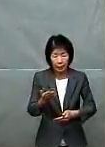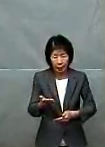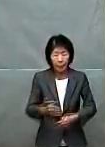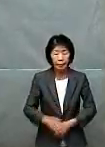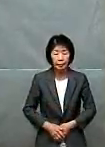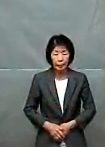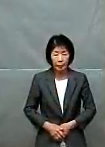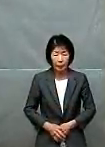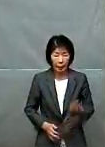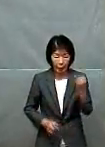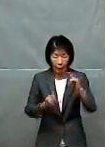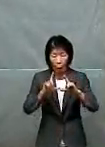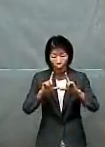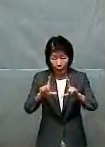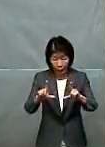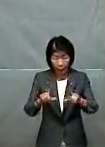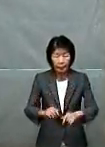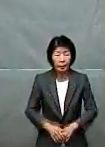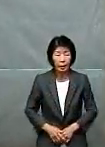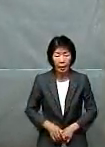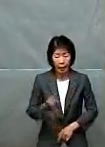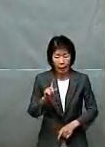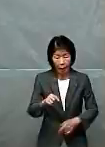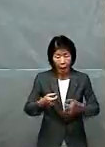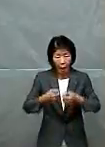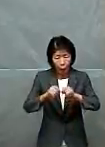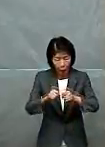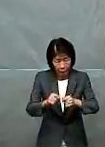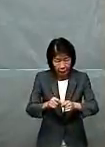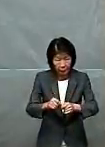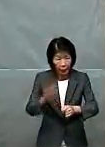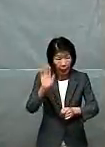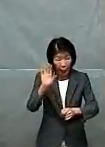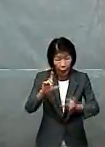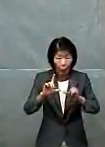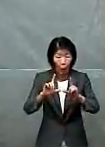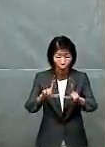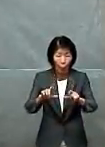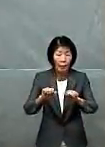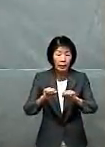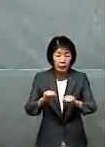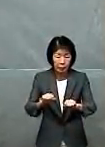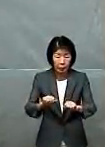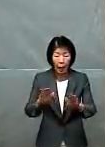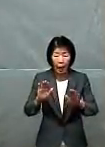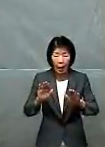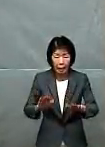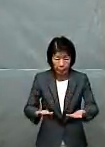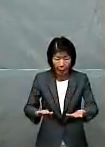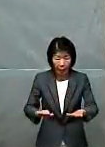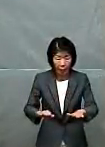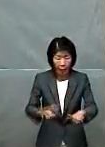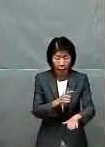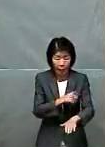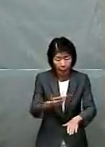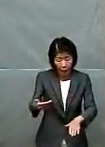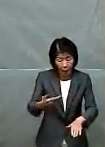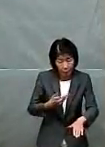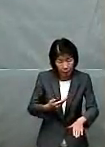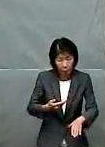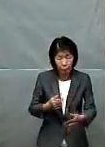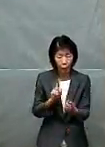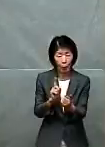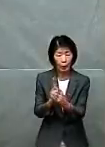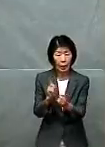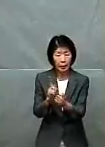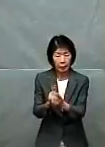はい、このことについては詳しくはちょっと後ほどお答えさせていただきたいと思いますけれども、でも今記者さんの質問されたことは私と